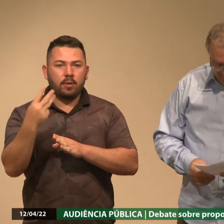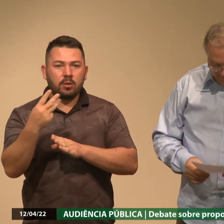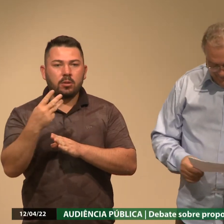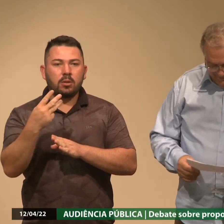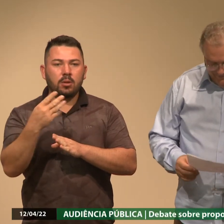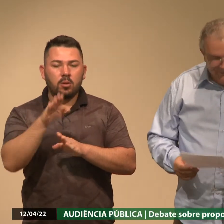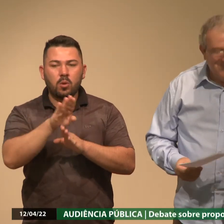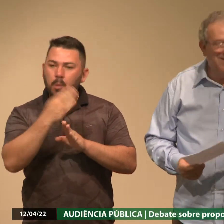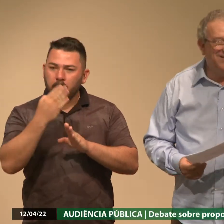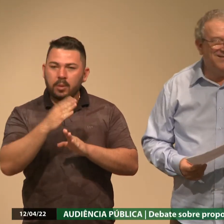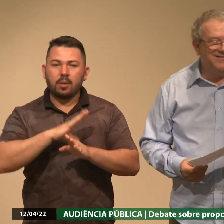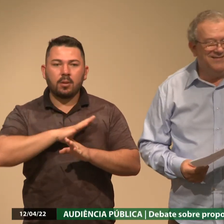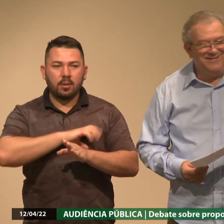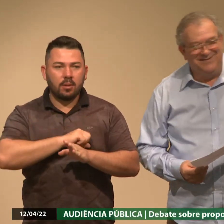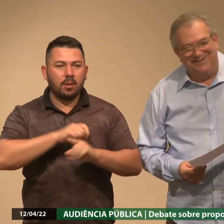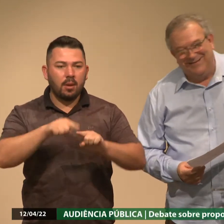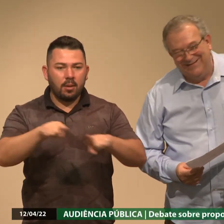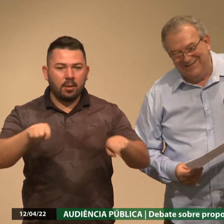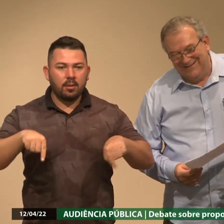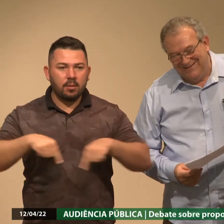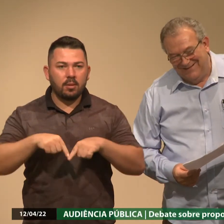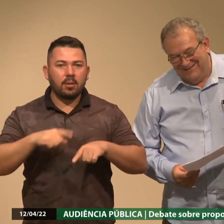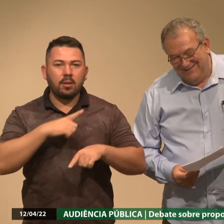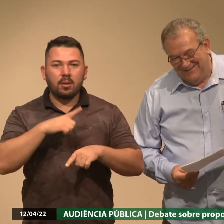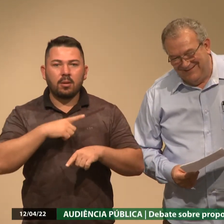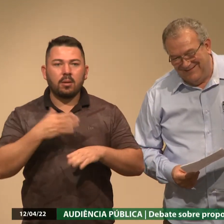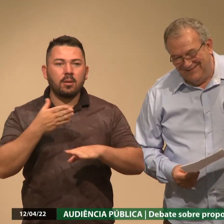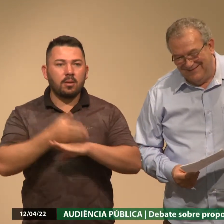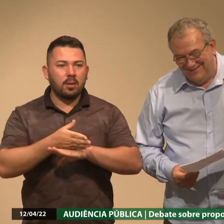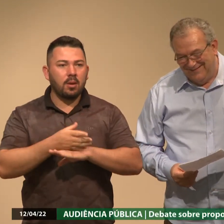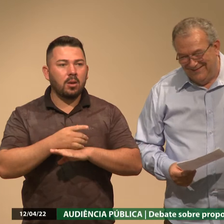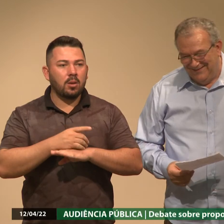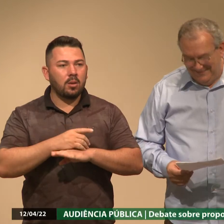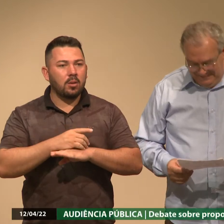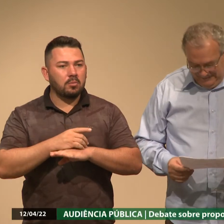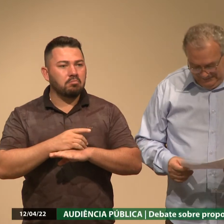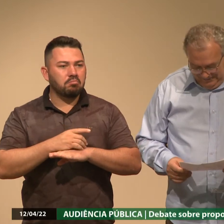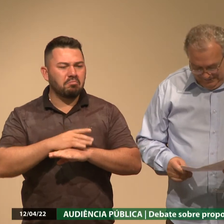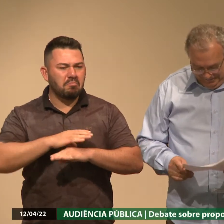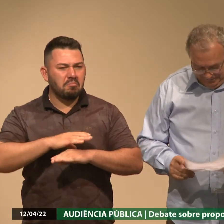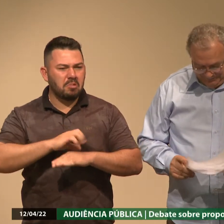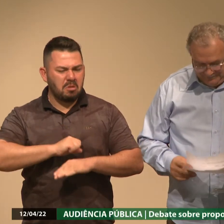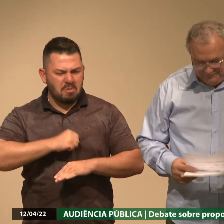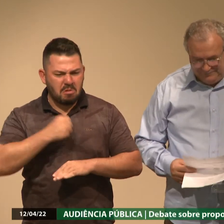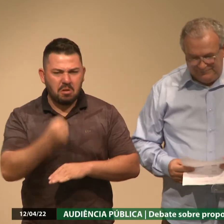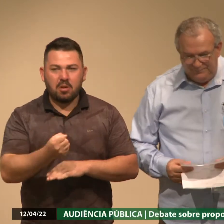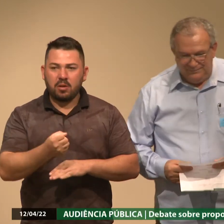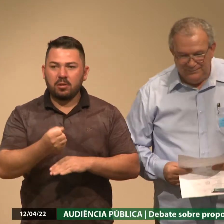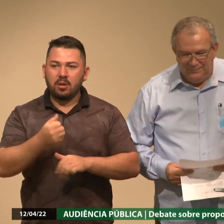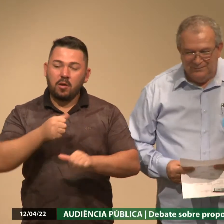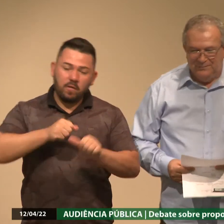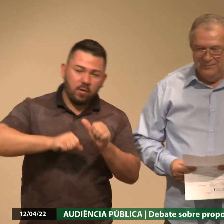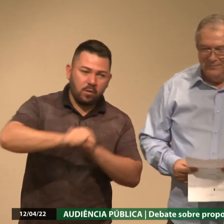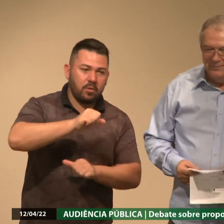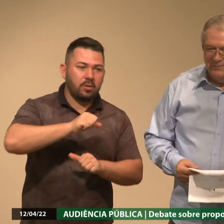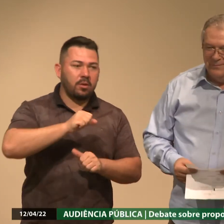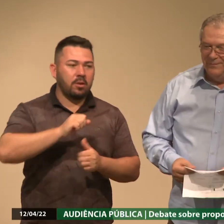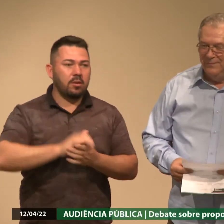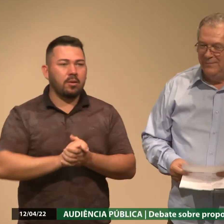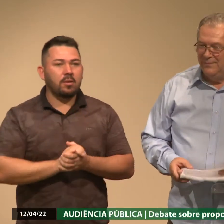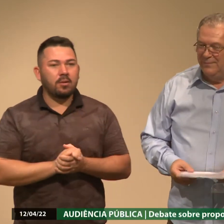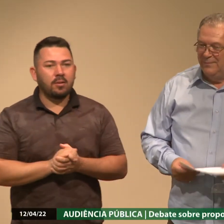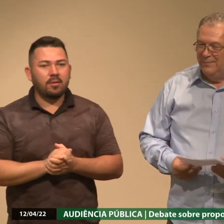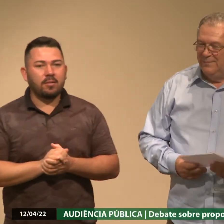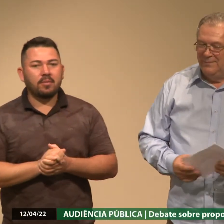de gabinete do amor né porque todo mundo tem inventar o gabinete do ódio né então eu vou justamente ao contrário trabalhar com uma